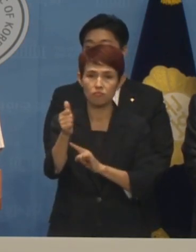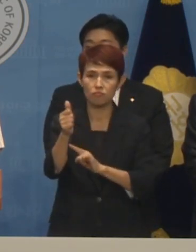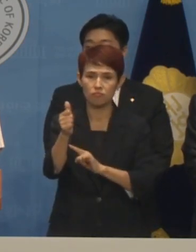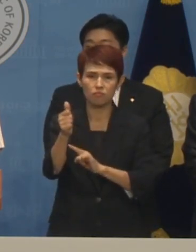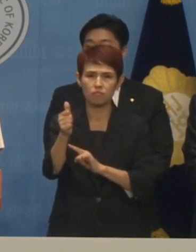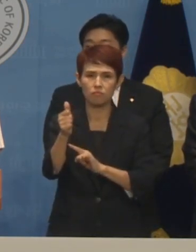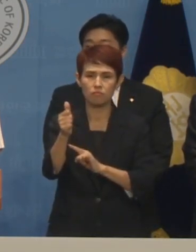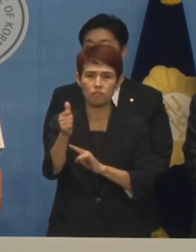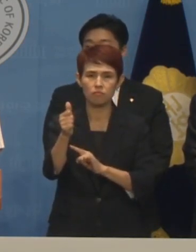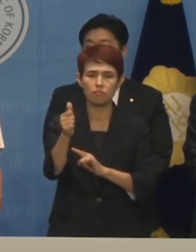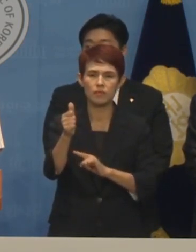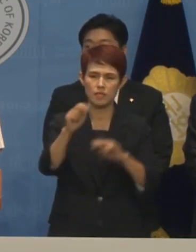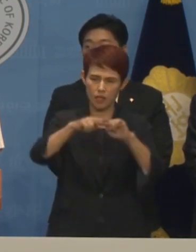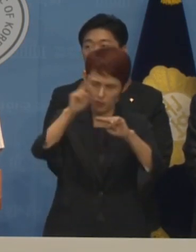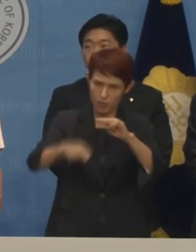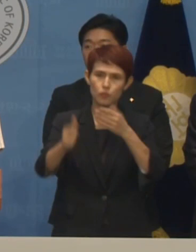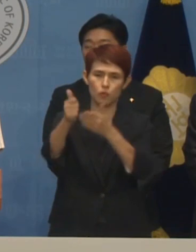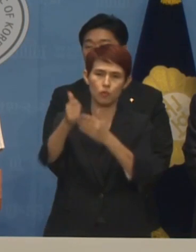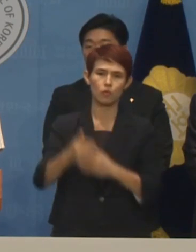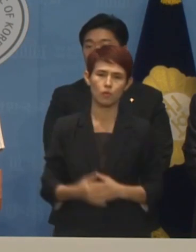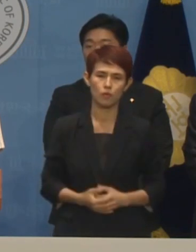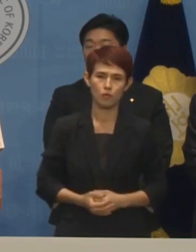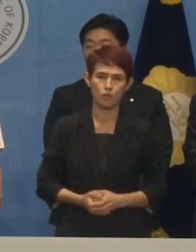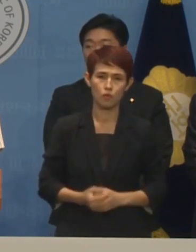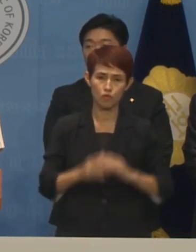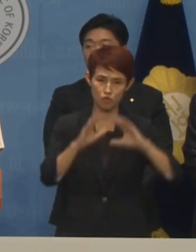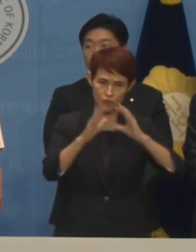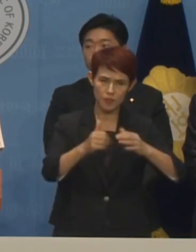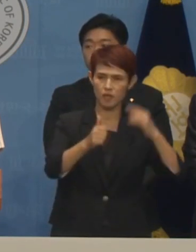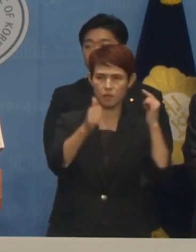바로 사퇴하십시오. 그게 바로 국민의 명령입니다.